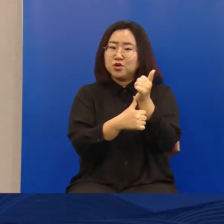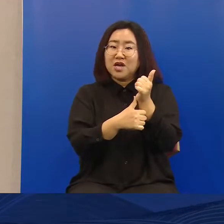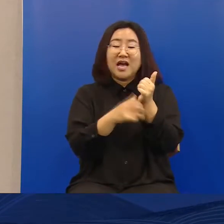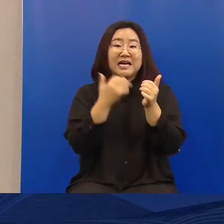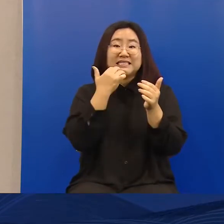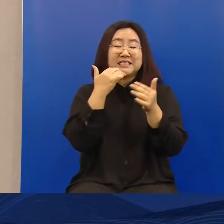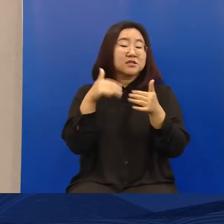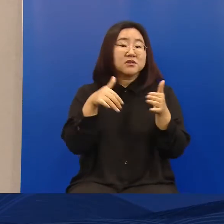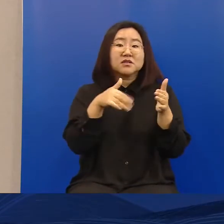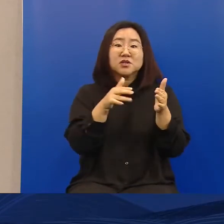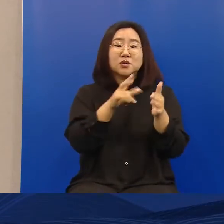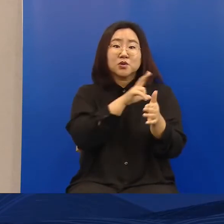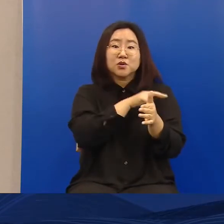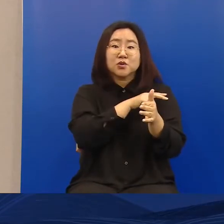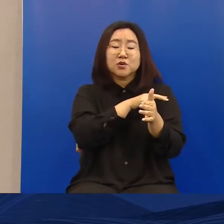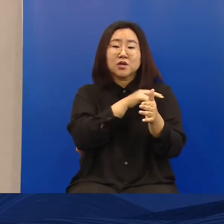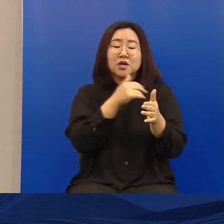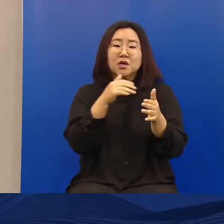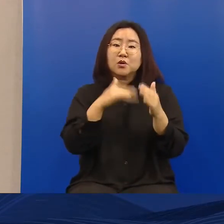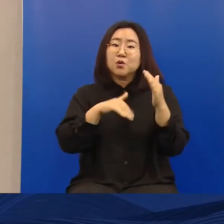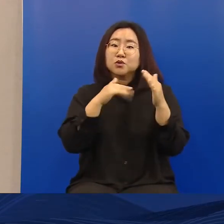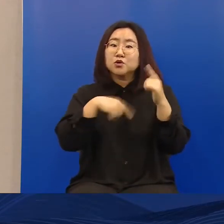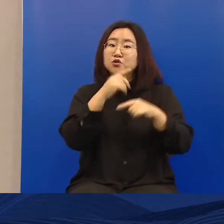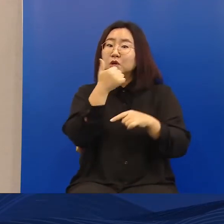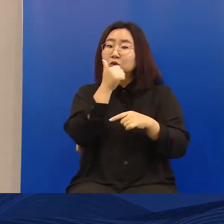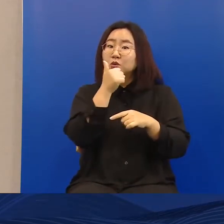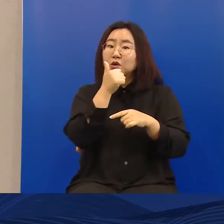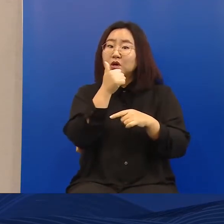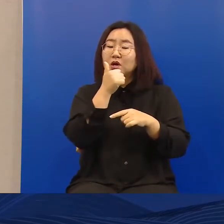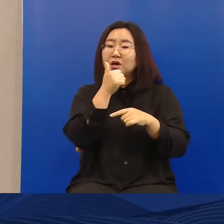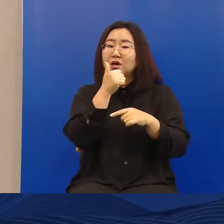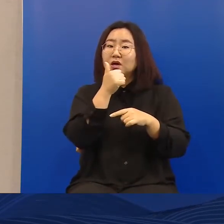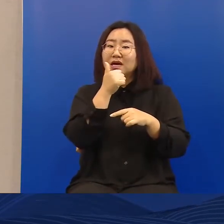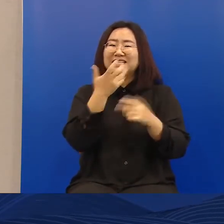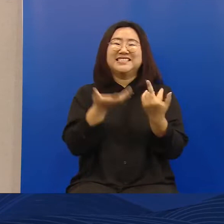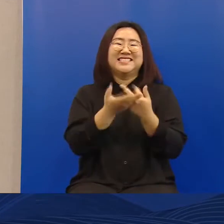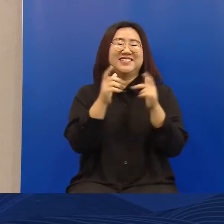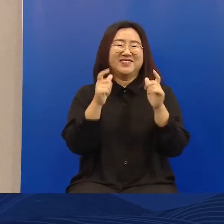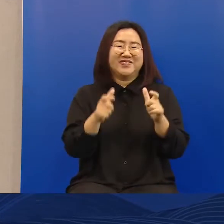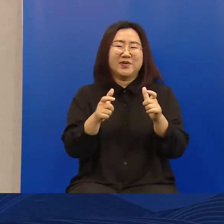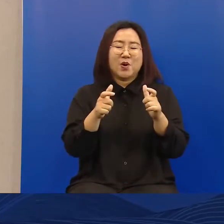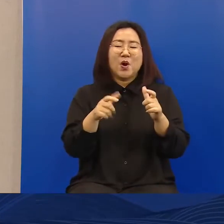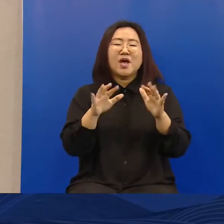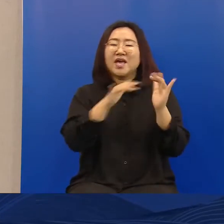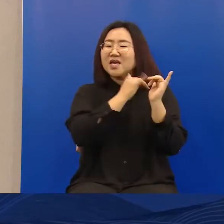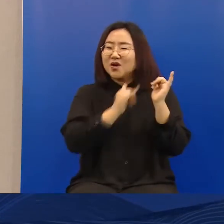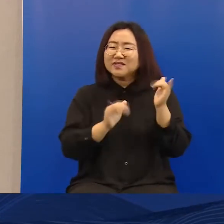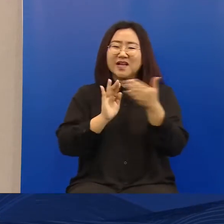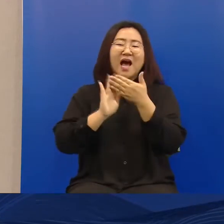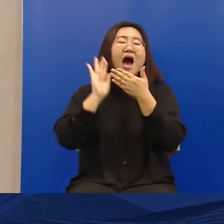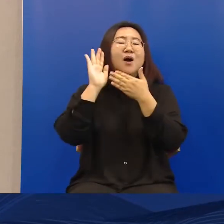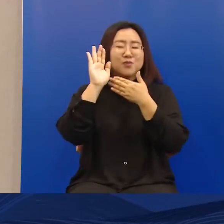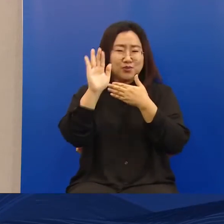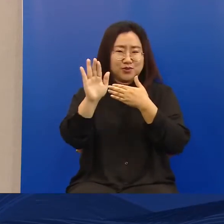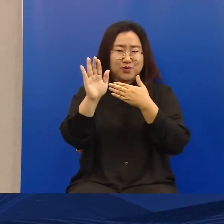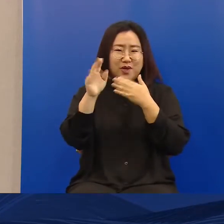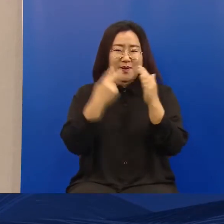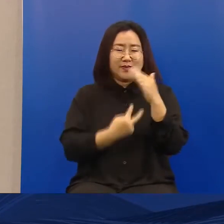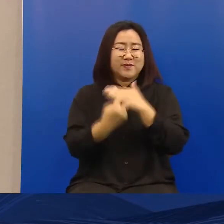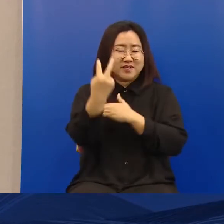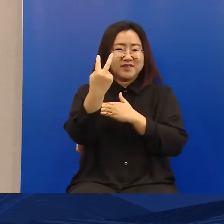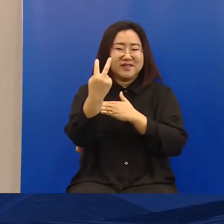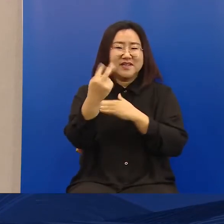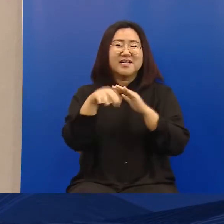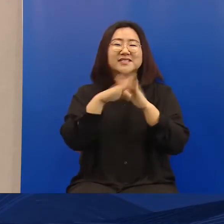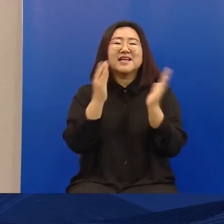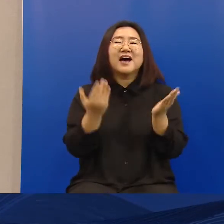경기도의 그 공적 수어 통역의 동기와 또 걸어온 발자취, 또 미래지향적인